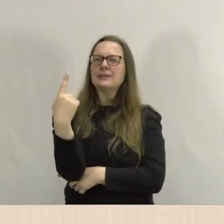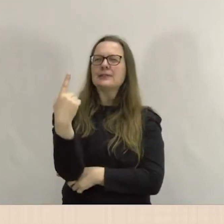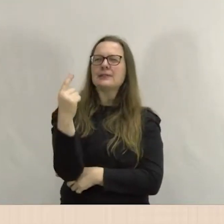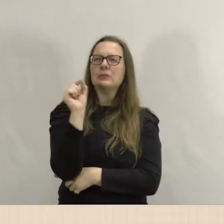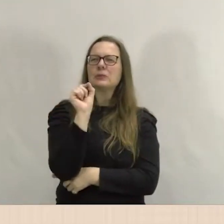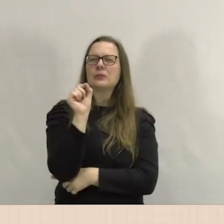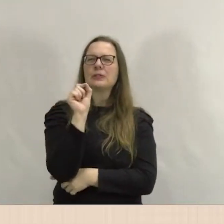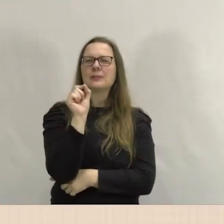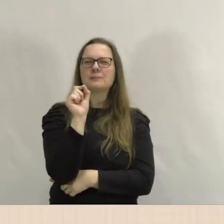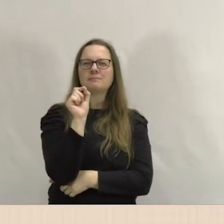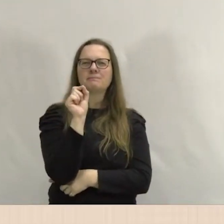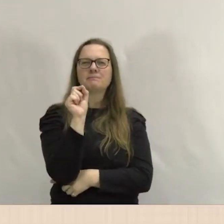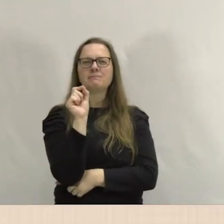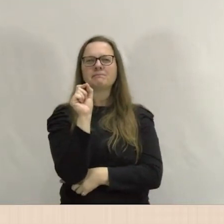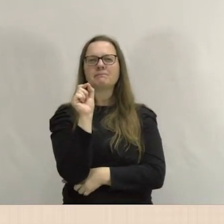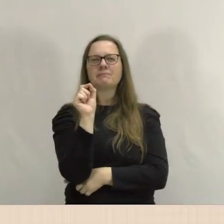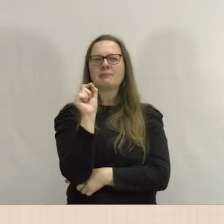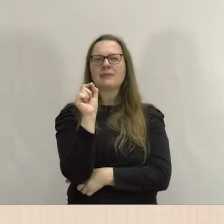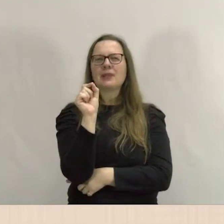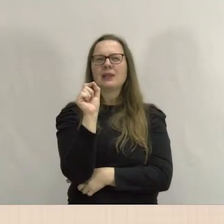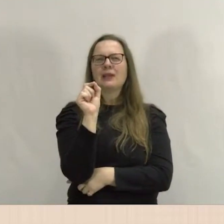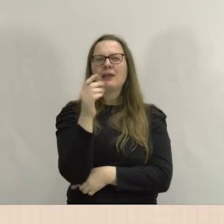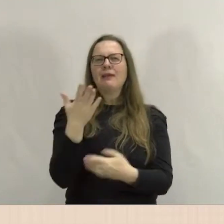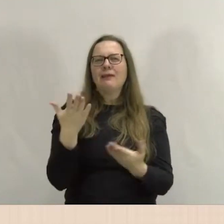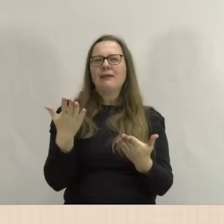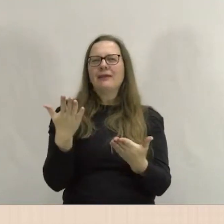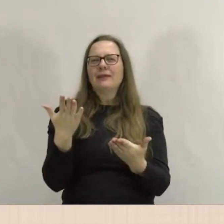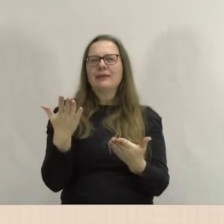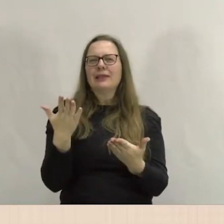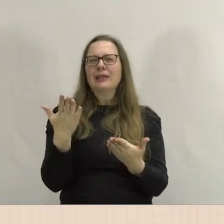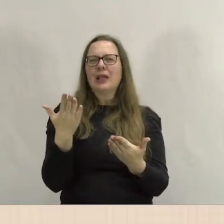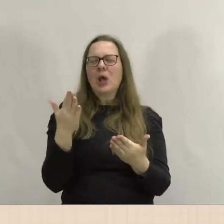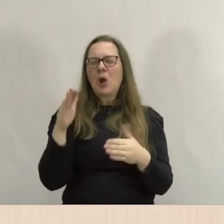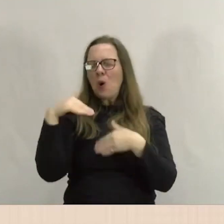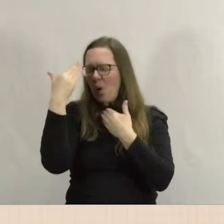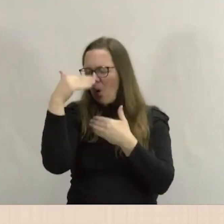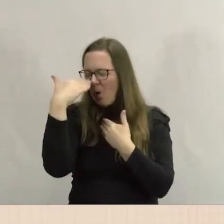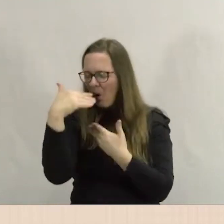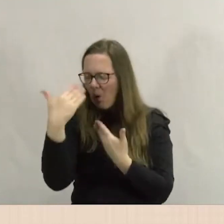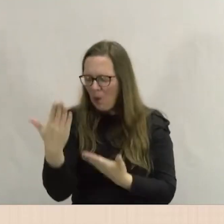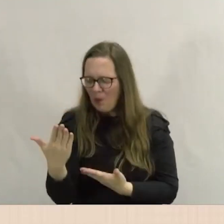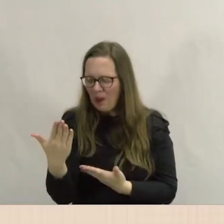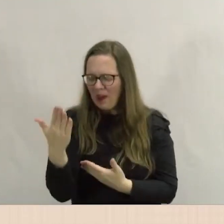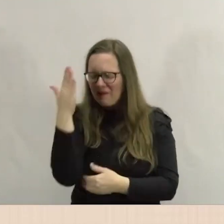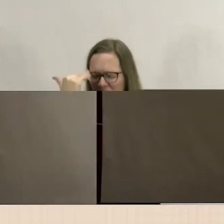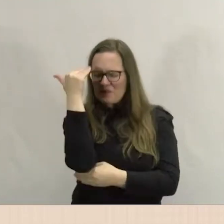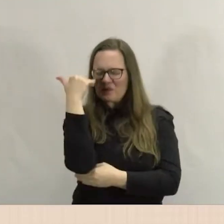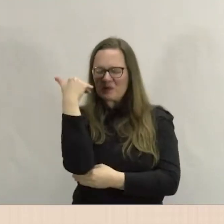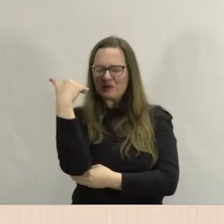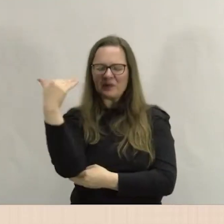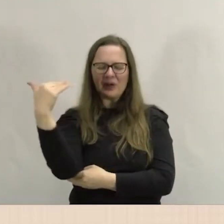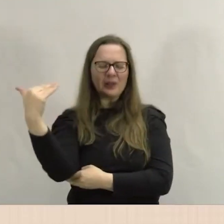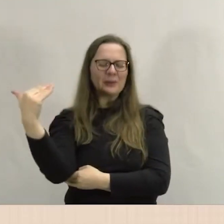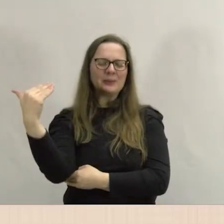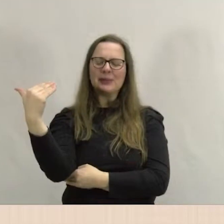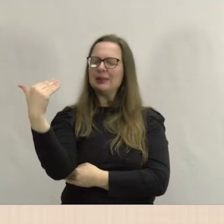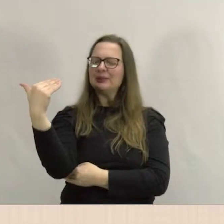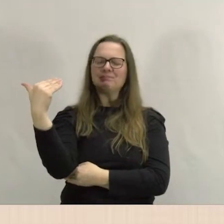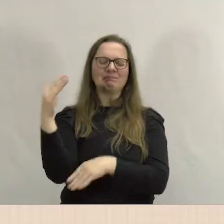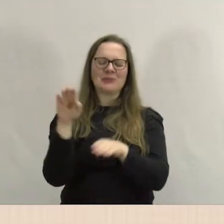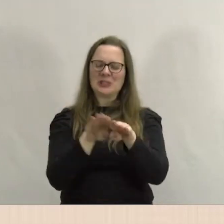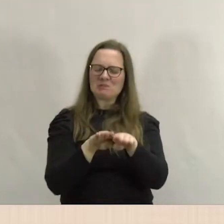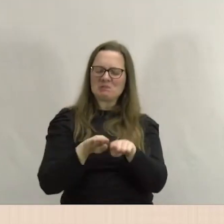maiores honras. Eles estavam exigindo cada vez mais honra, mais honra, mais honra. E que o supremo lugar